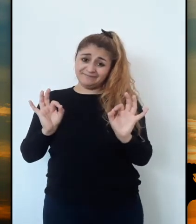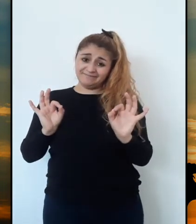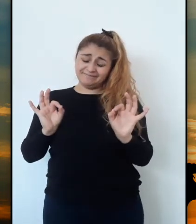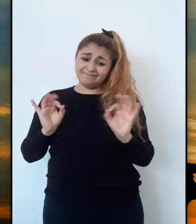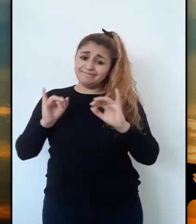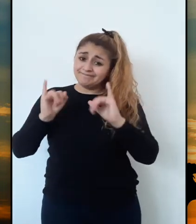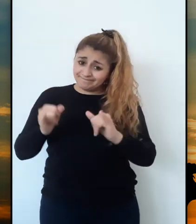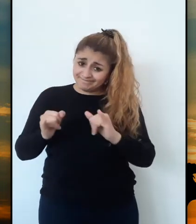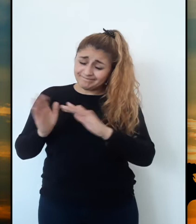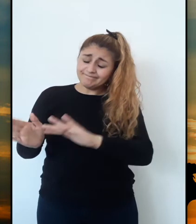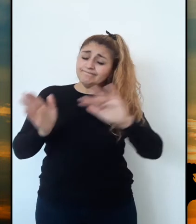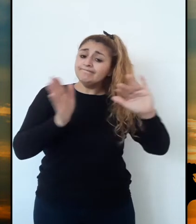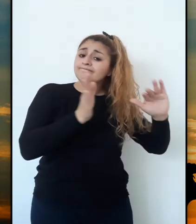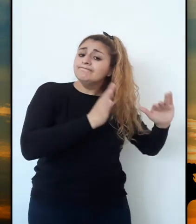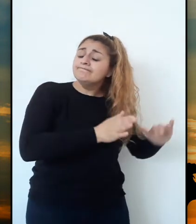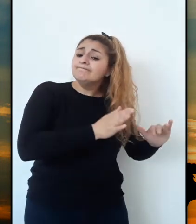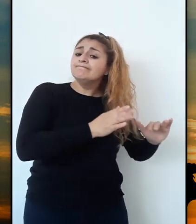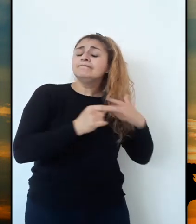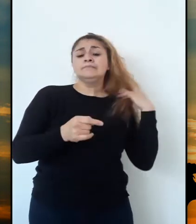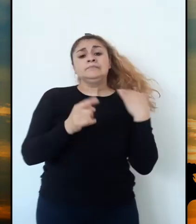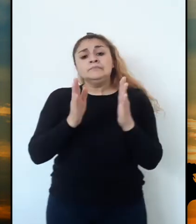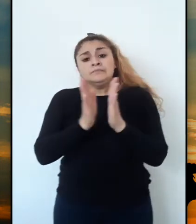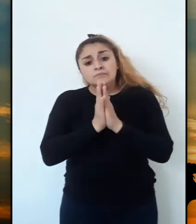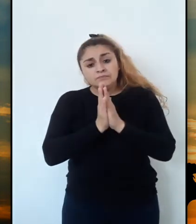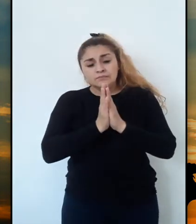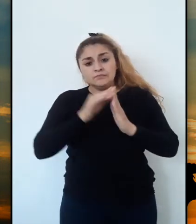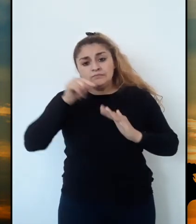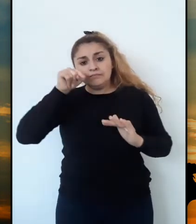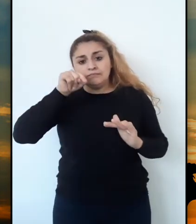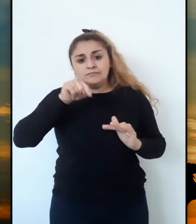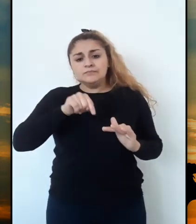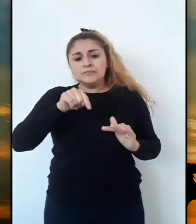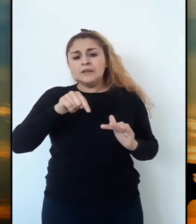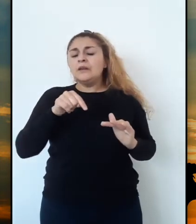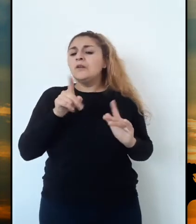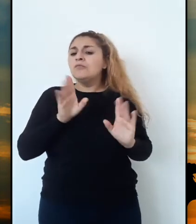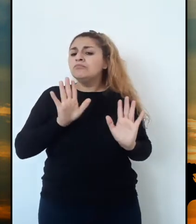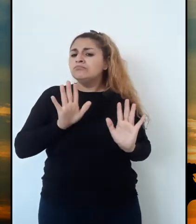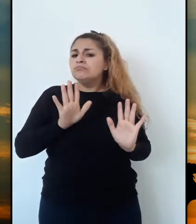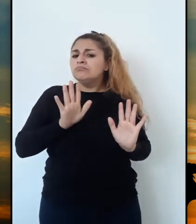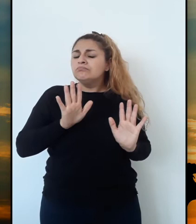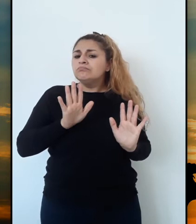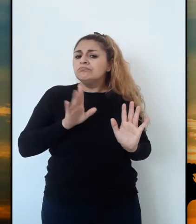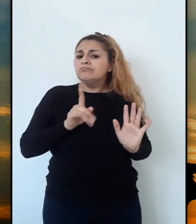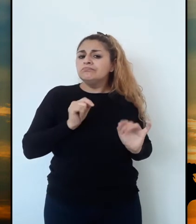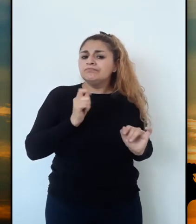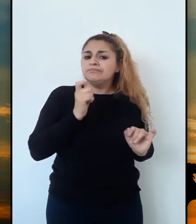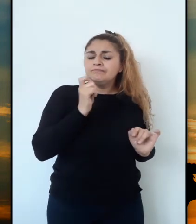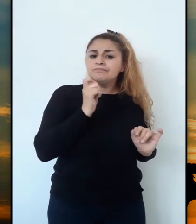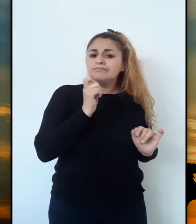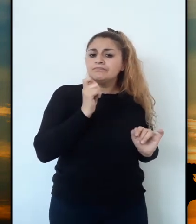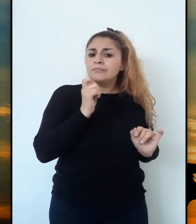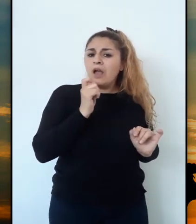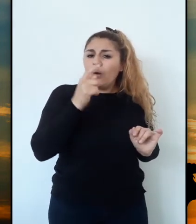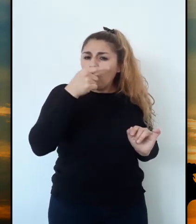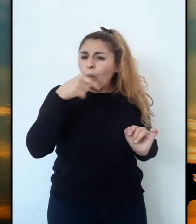une bonne chose ou mauvaise pour nous? ¿Era una buena cosa para nosotros o no?